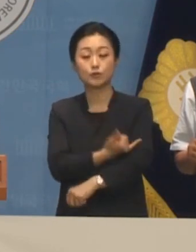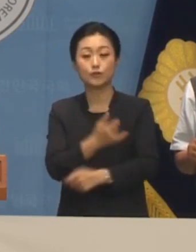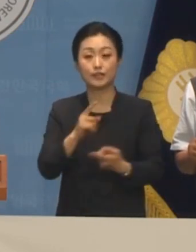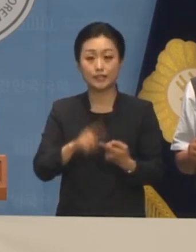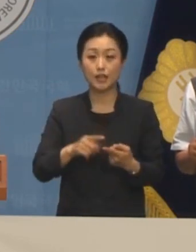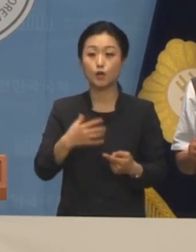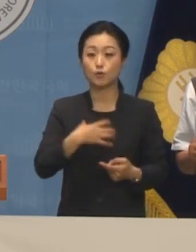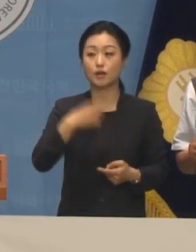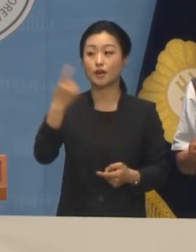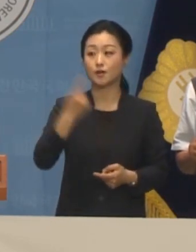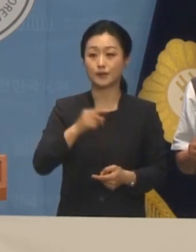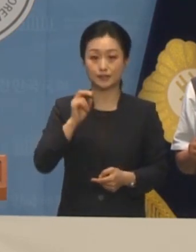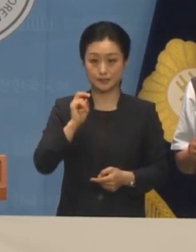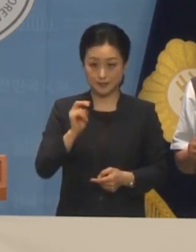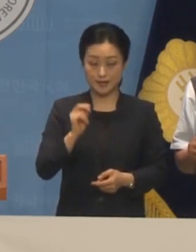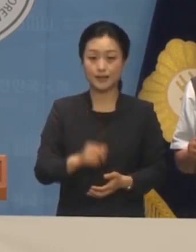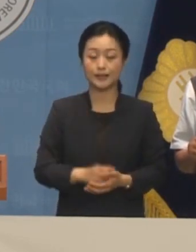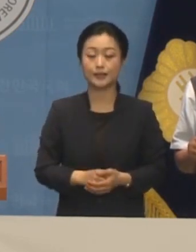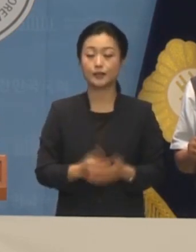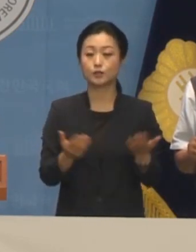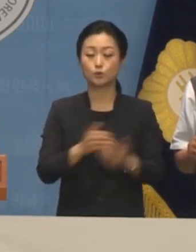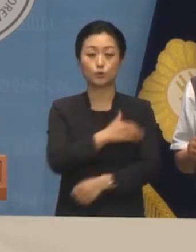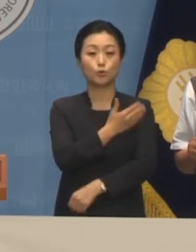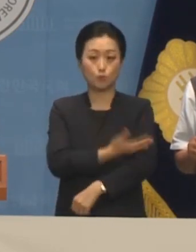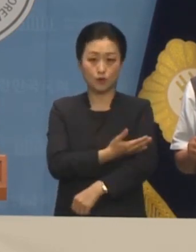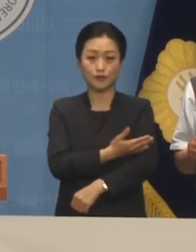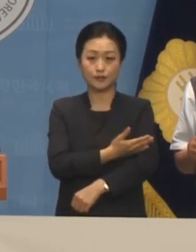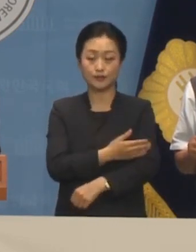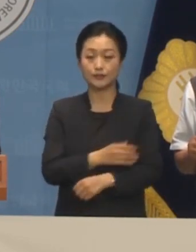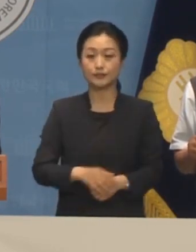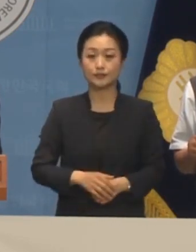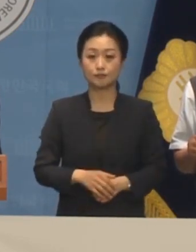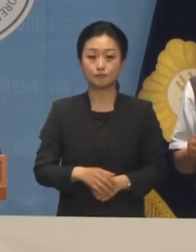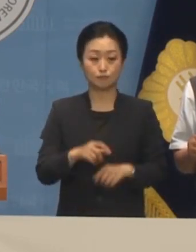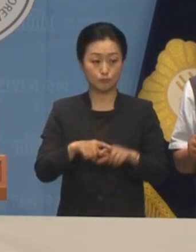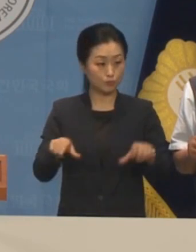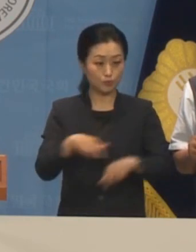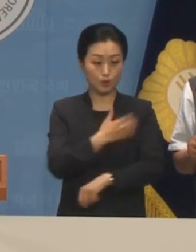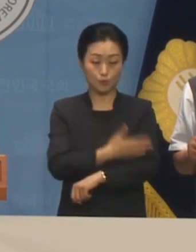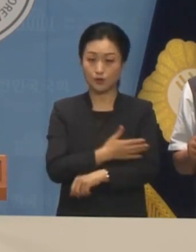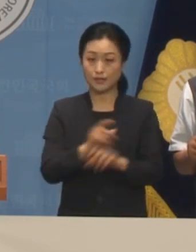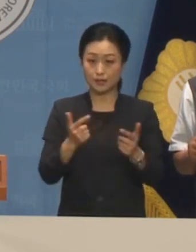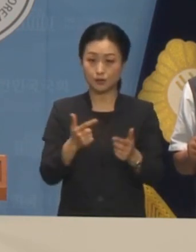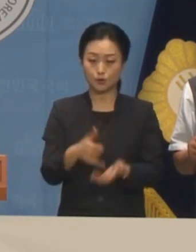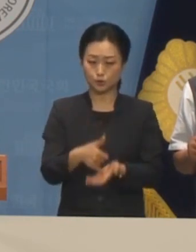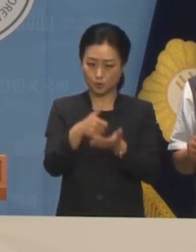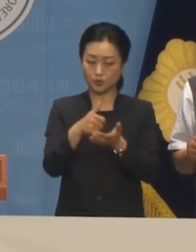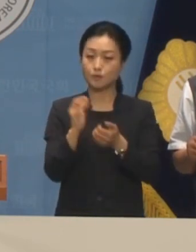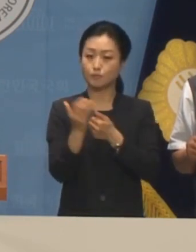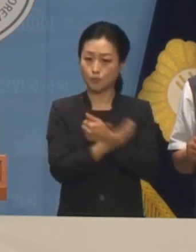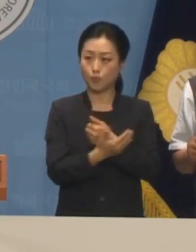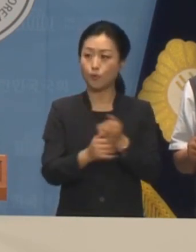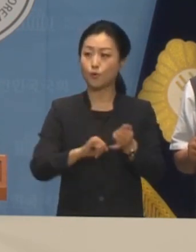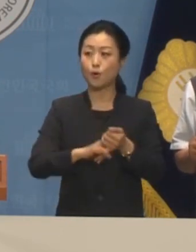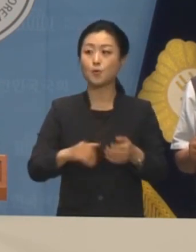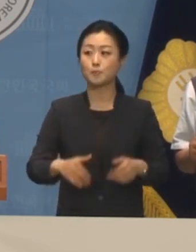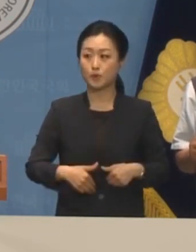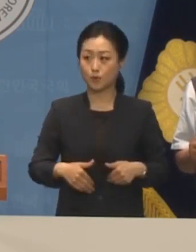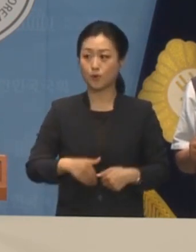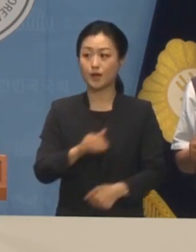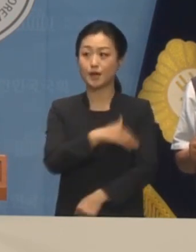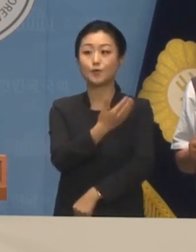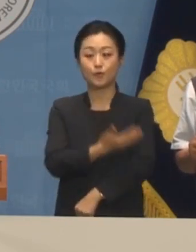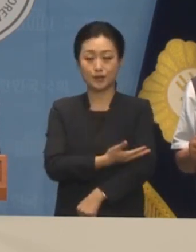유이 될 것입니다 노동은 단순히 경제적 리가 아니라 인간의 성을 지키기 위한 필수